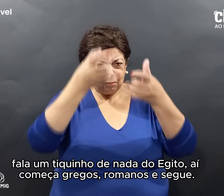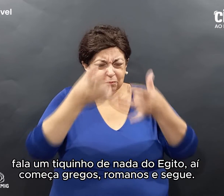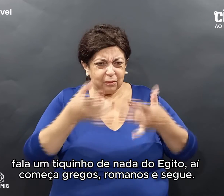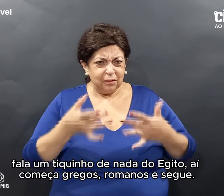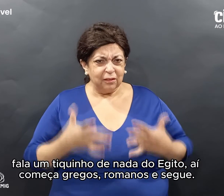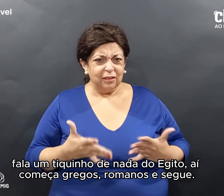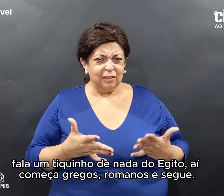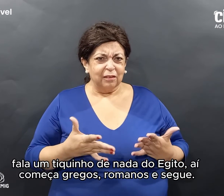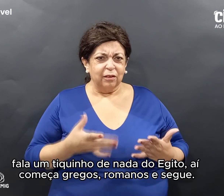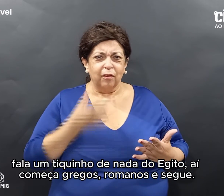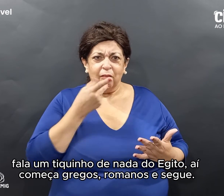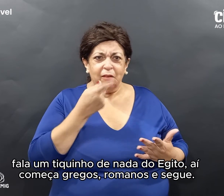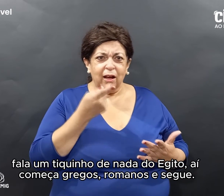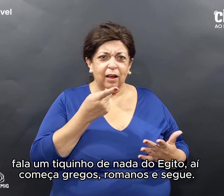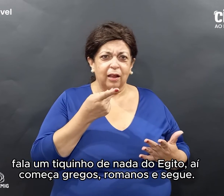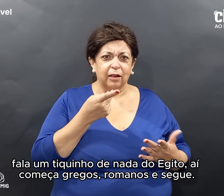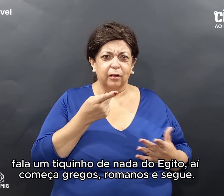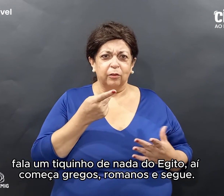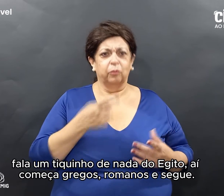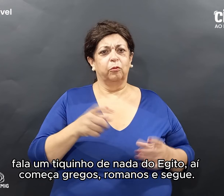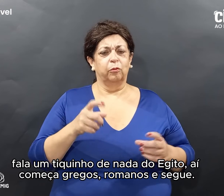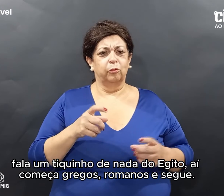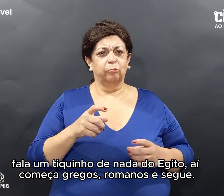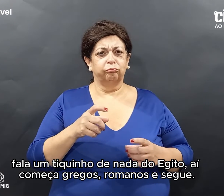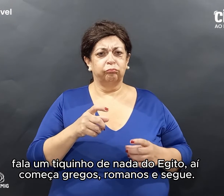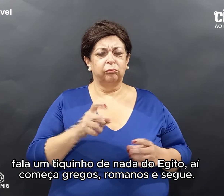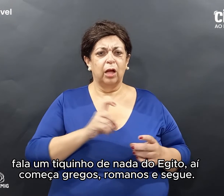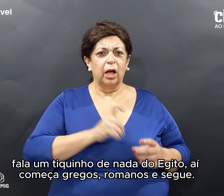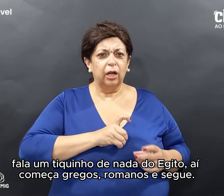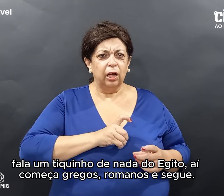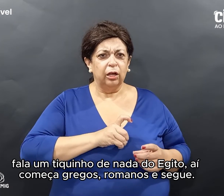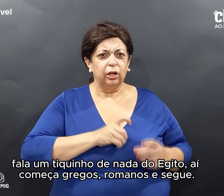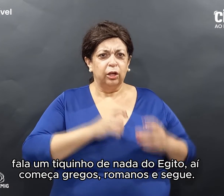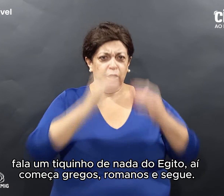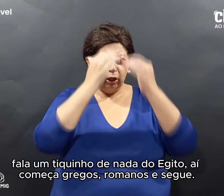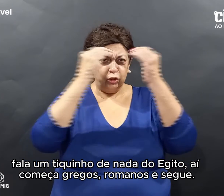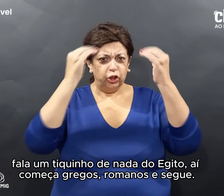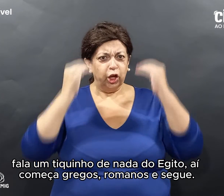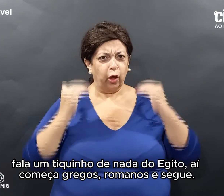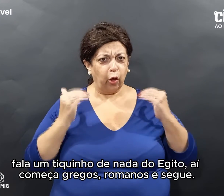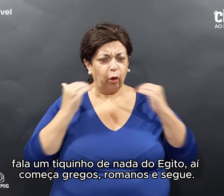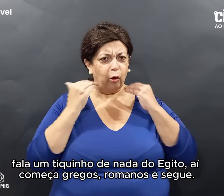falar um tiquinho de nada do Egito, aí começa gregos,